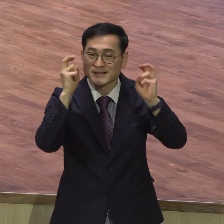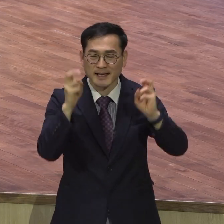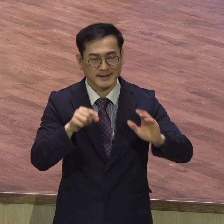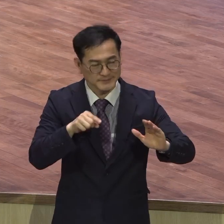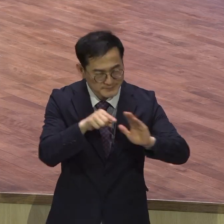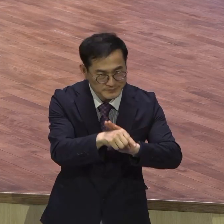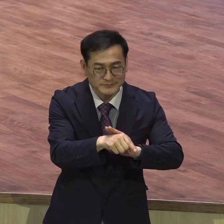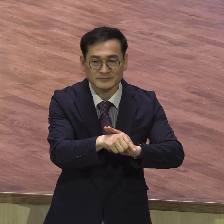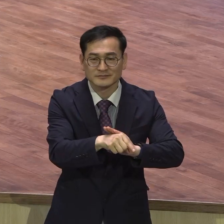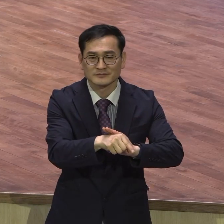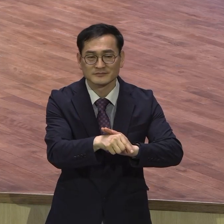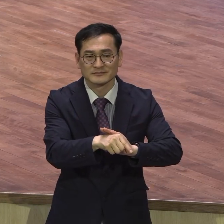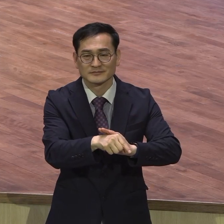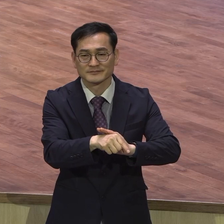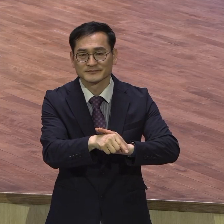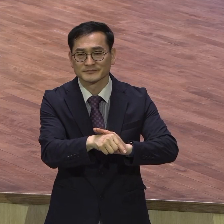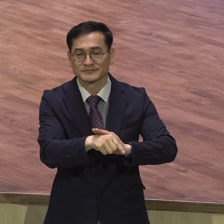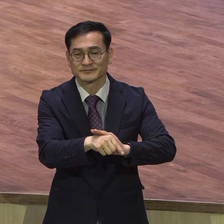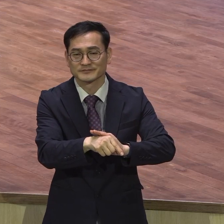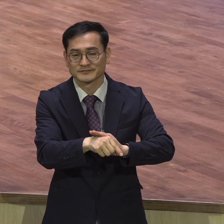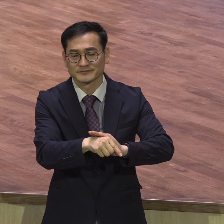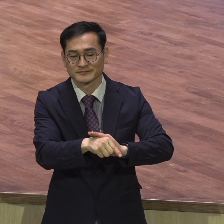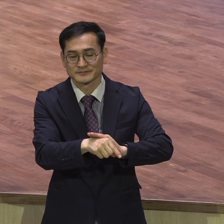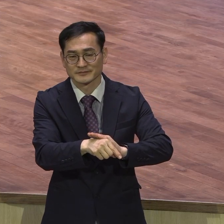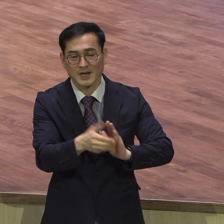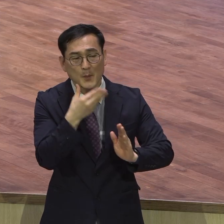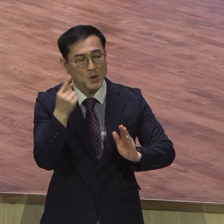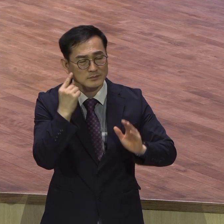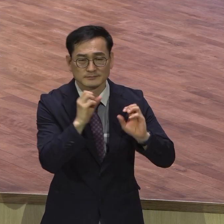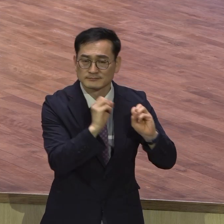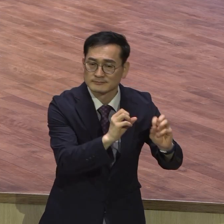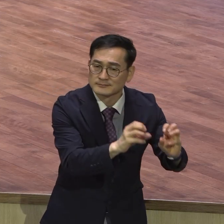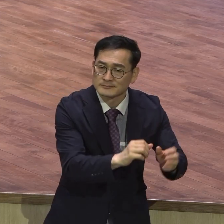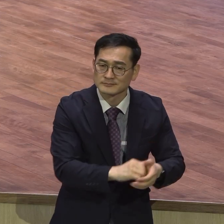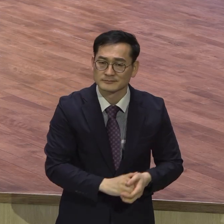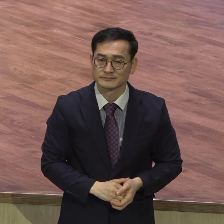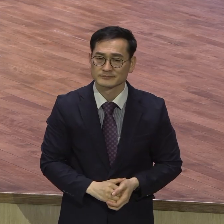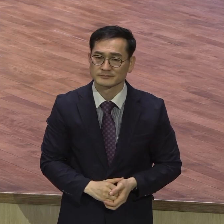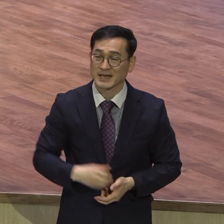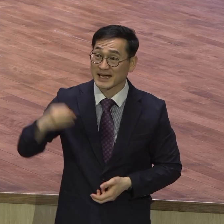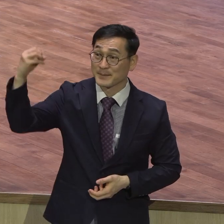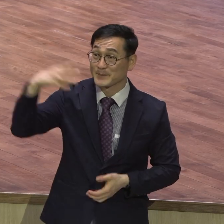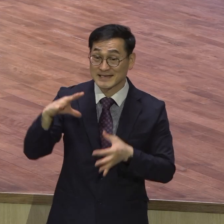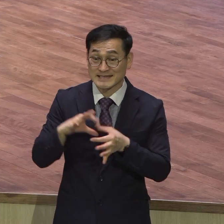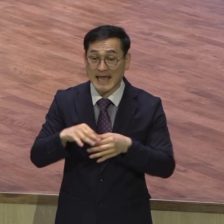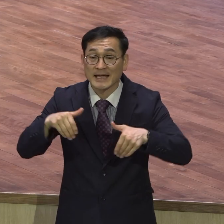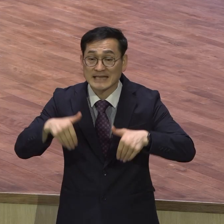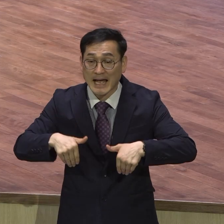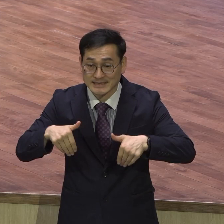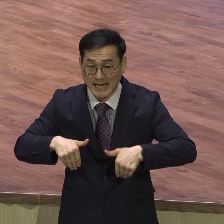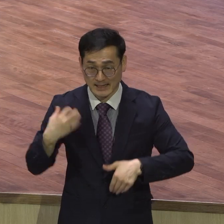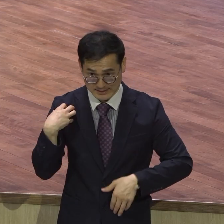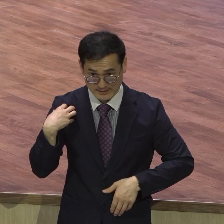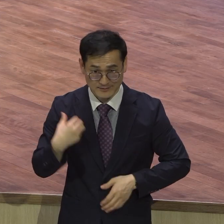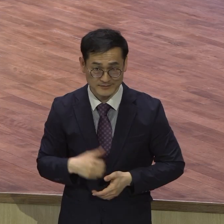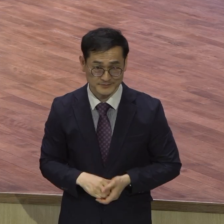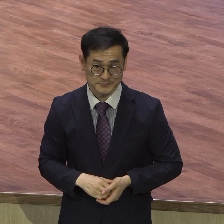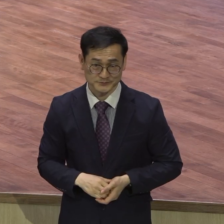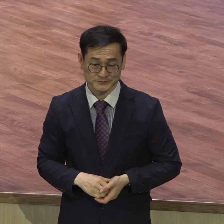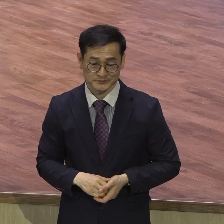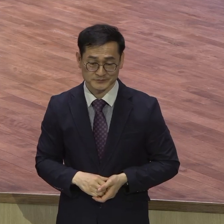직장에서 직장 친구들에게 보험을 증거하는 빛의 사자로 다르죠. 목적이 그거니까. 사업하는